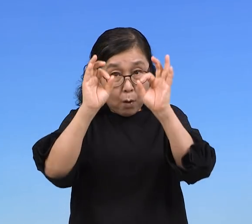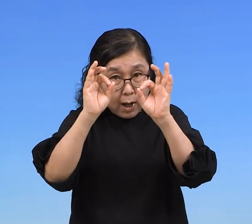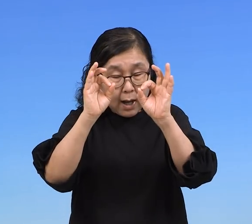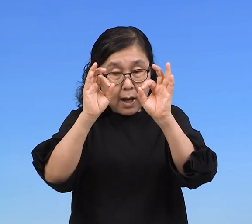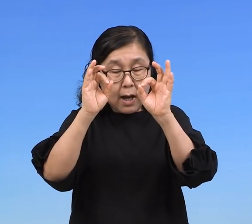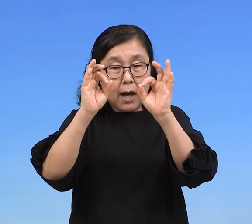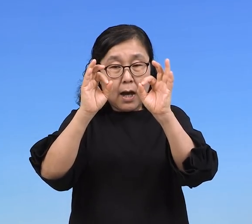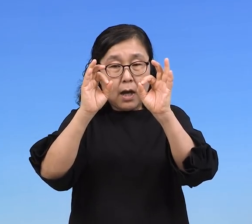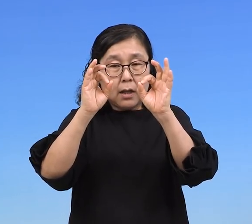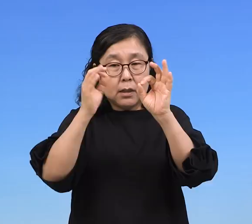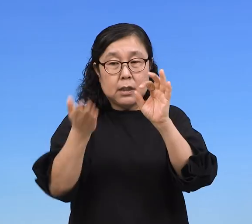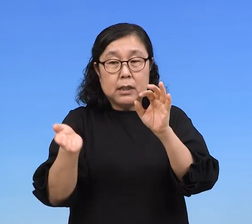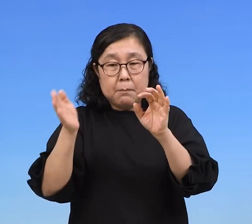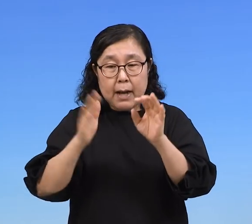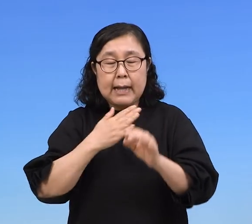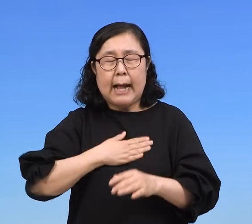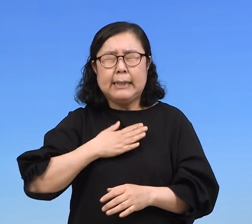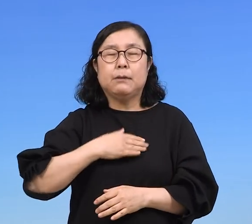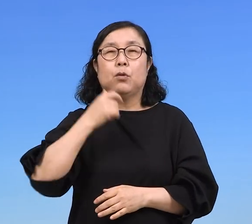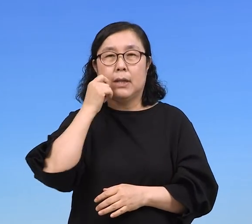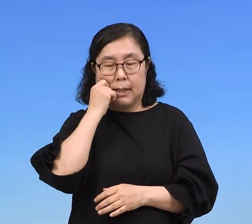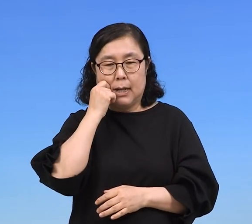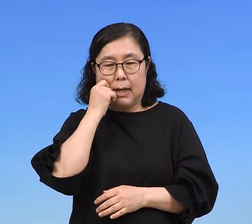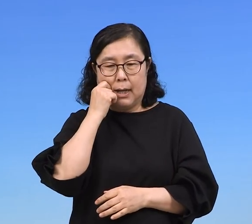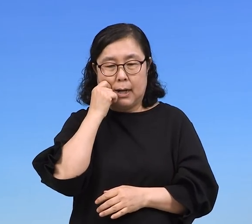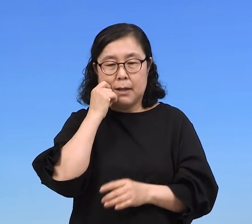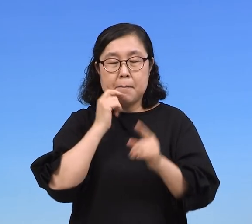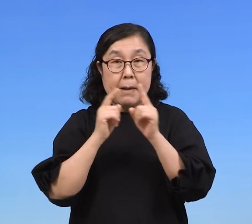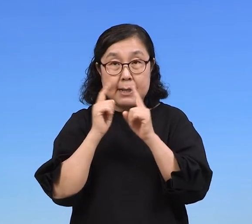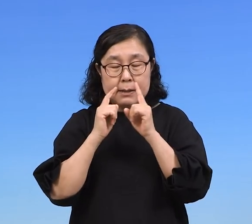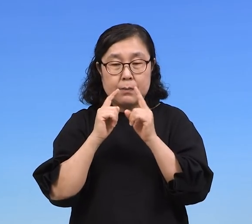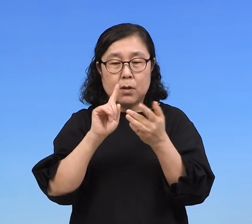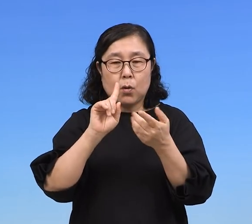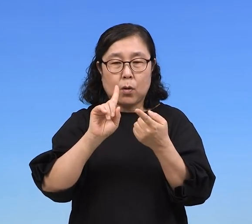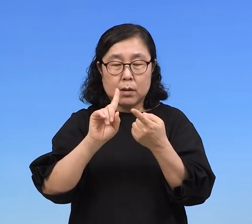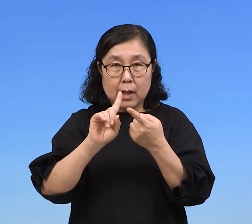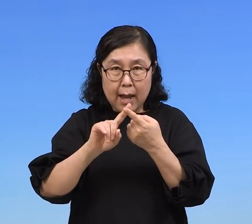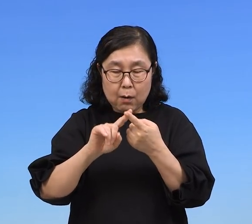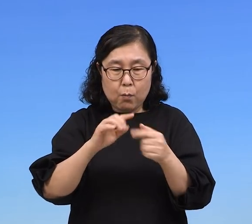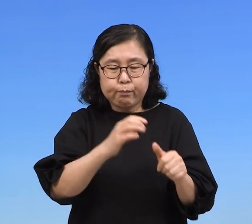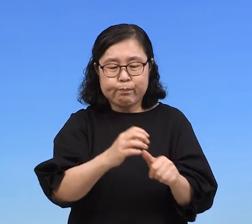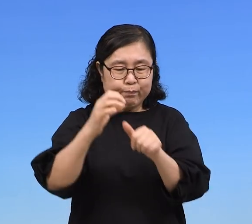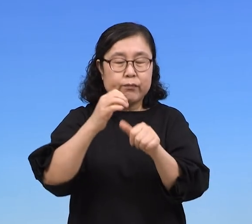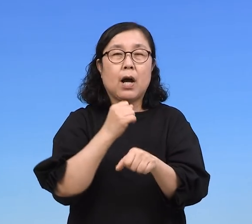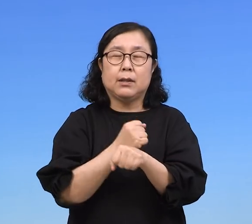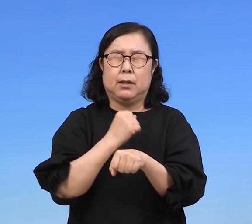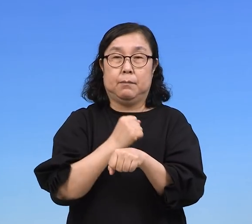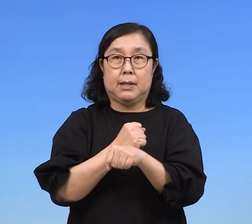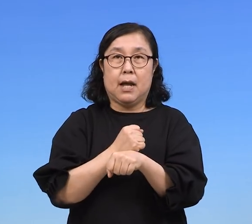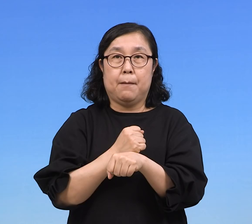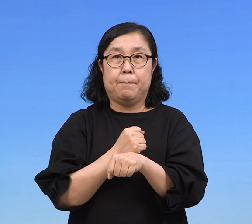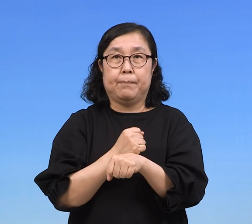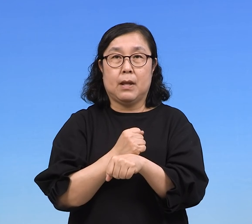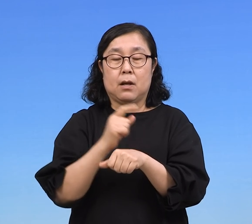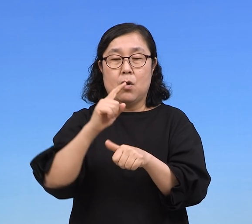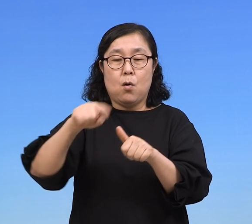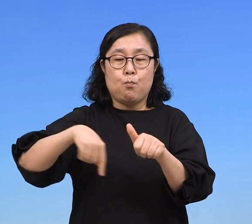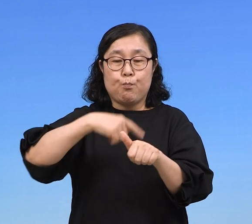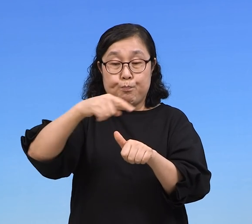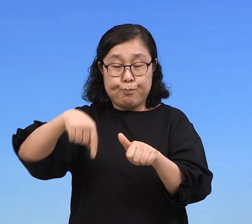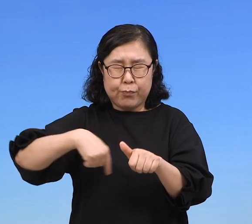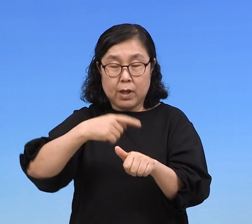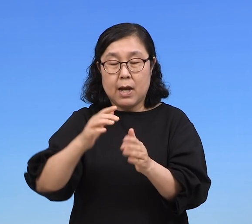보기는 보아도 알지 못하리라 하여, 지금 예수님이 인용하신 이 이사야 6장의 말씀의 배경은